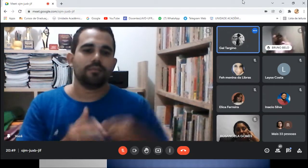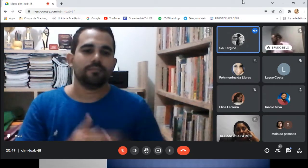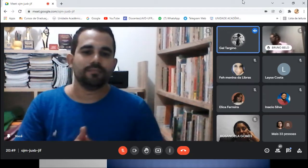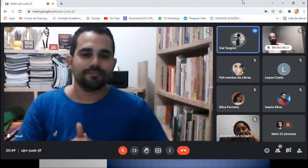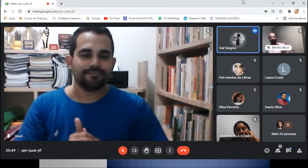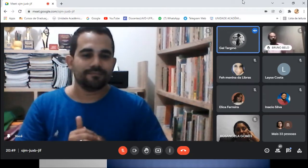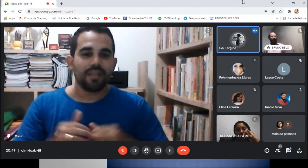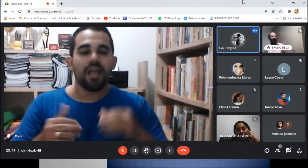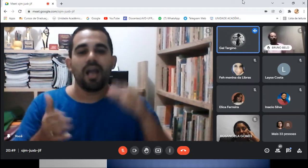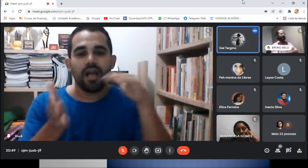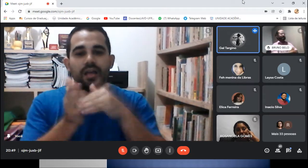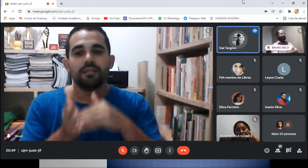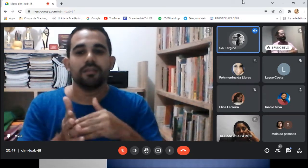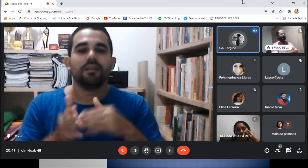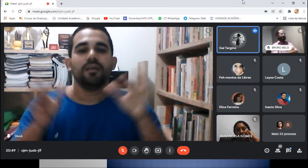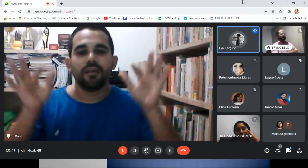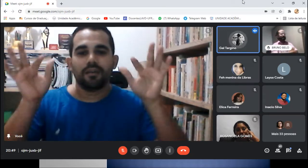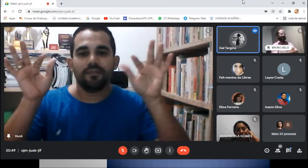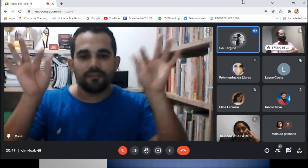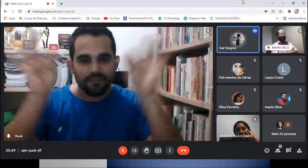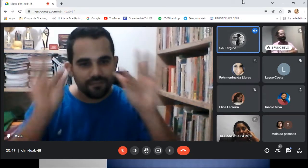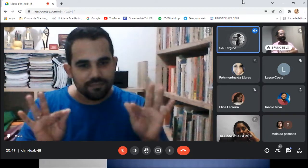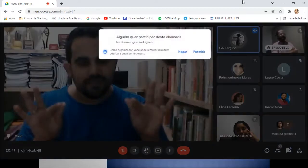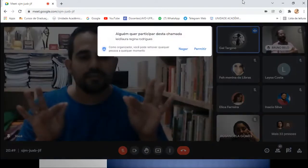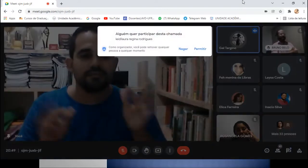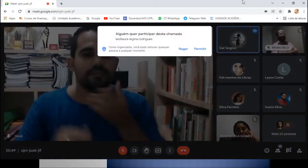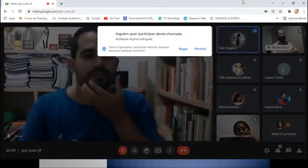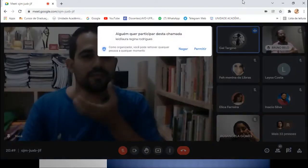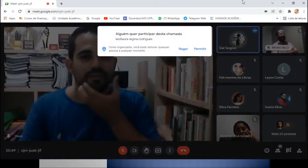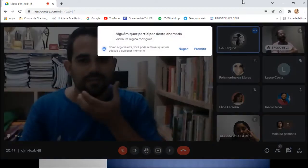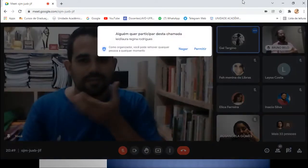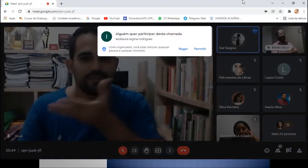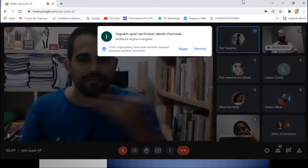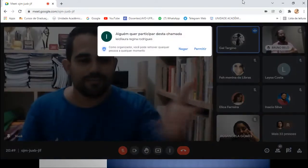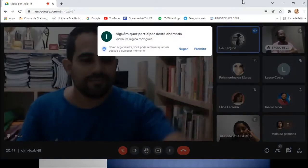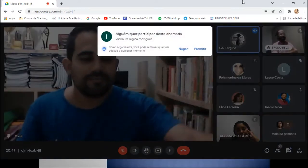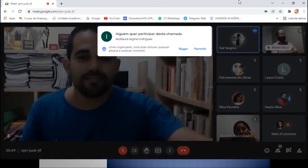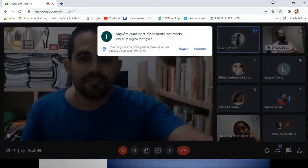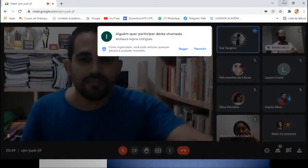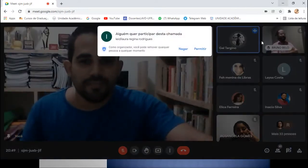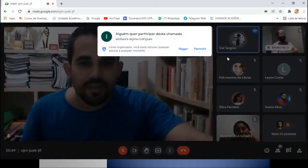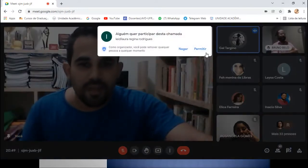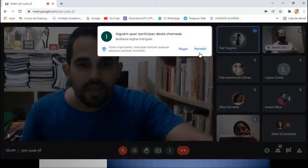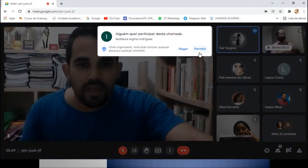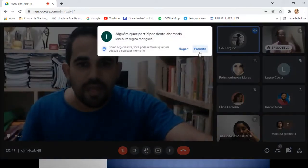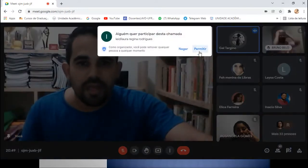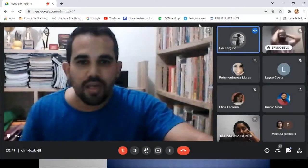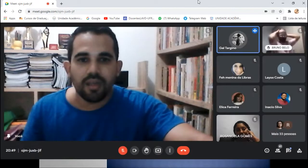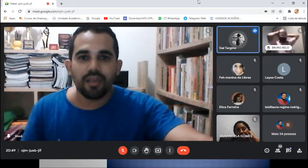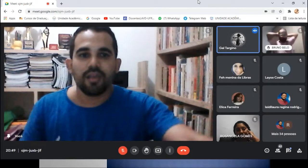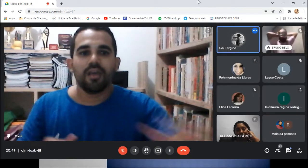Bons estudos para vocês, leiam os materiais. Feliz Natal a todos.